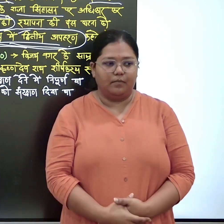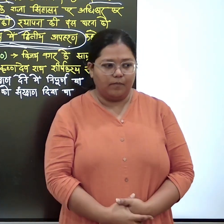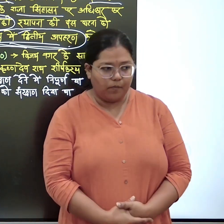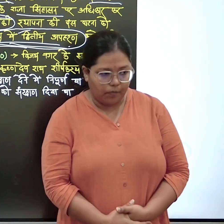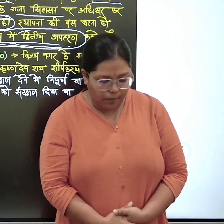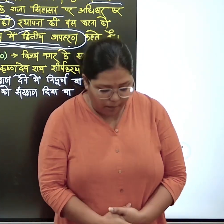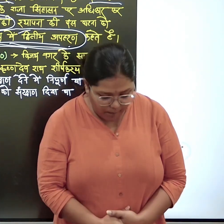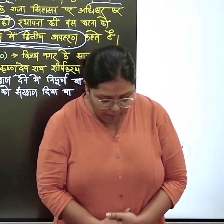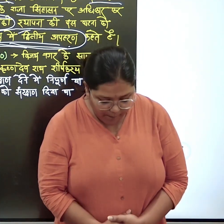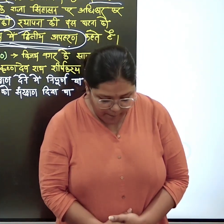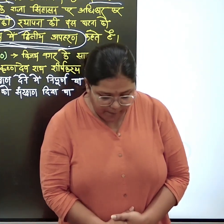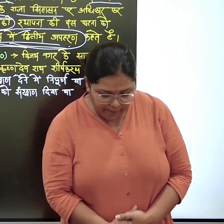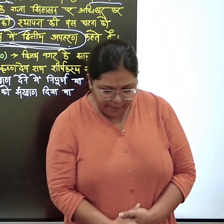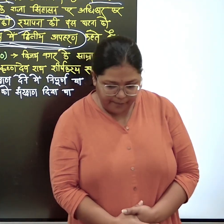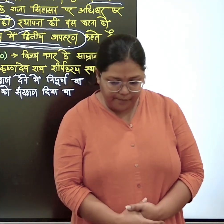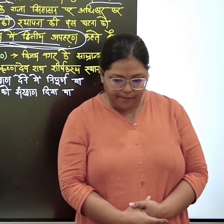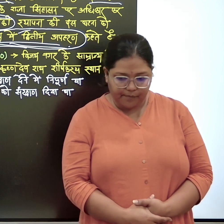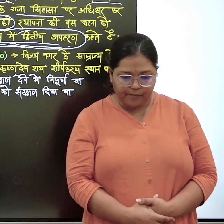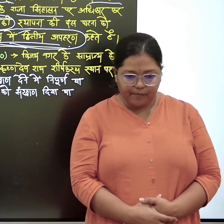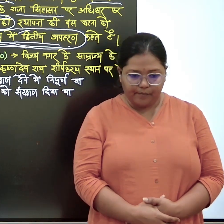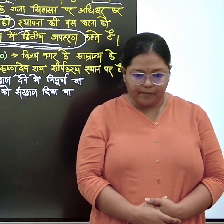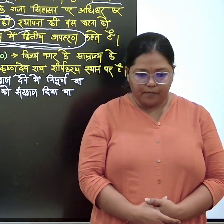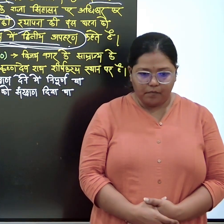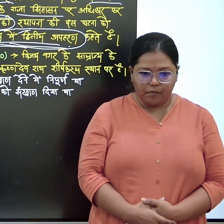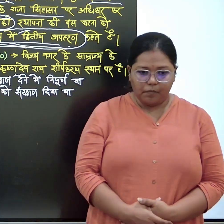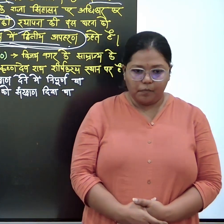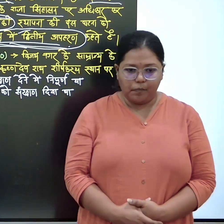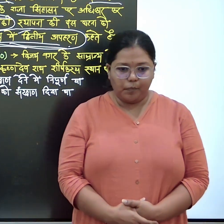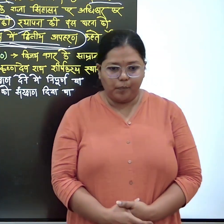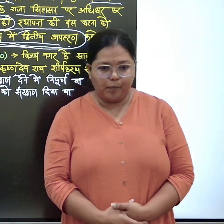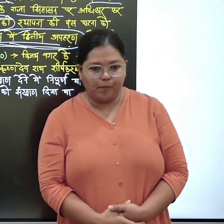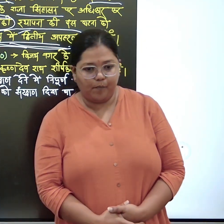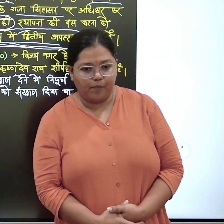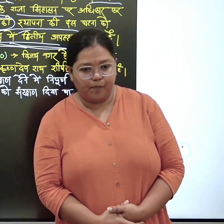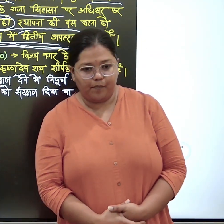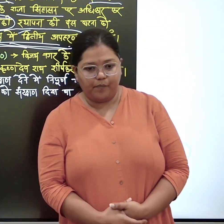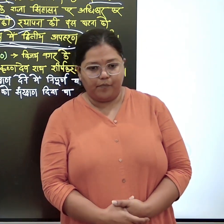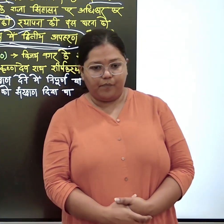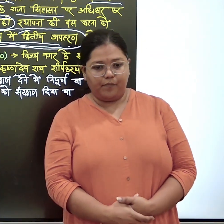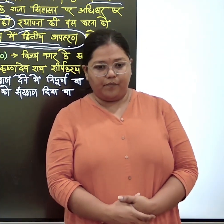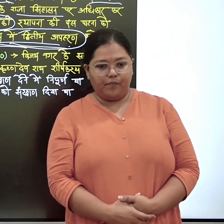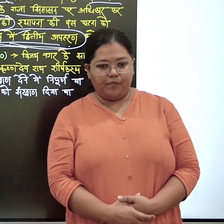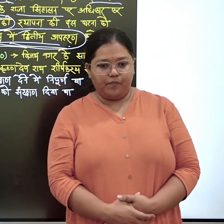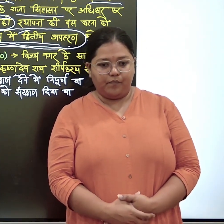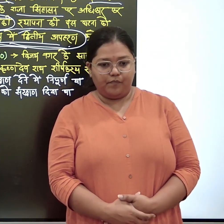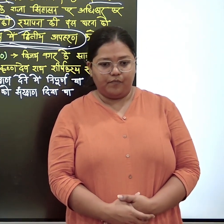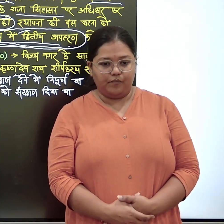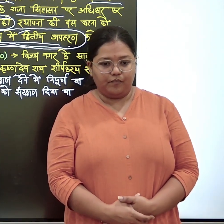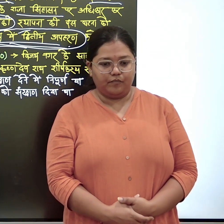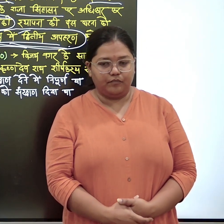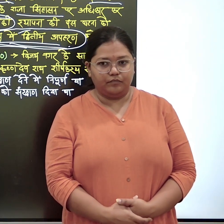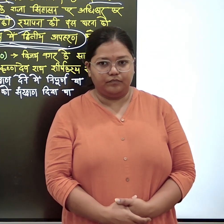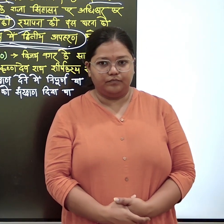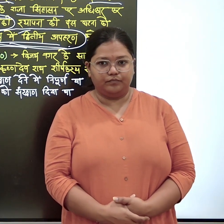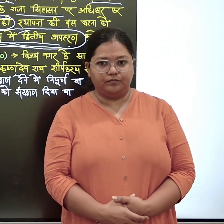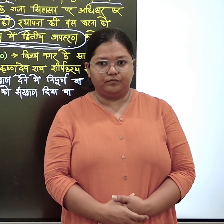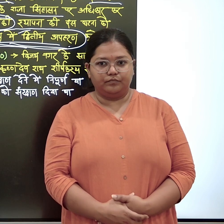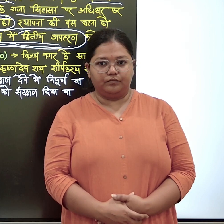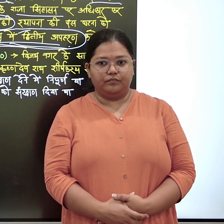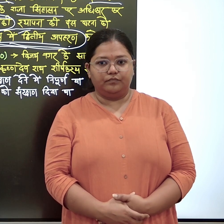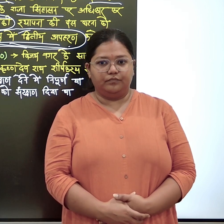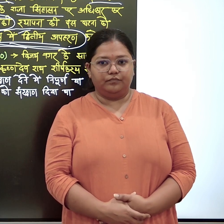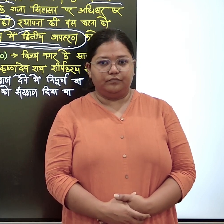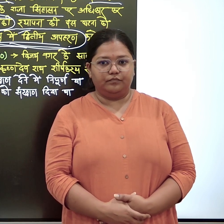कृष्ण देव राय। ठीक है, ये अत्यंत बुद्धिमान थे और शक्तिशाली थे, ठीक। बाबर ने अपने बाबर नामा